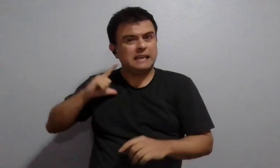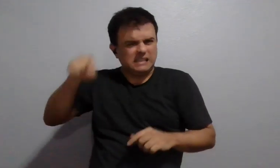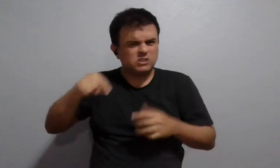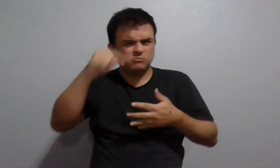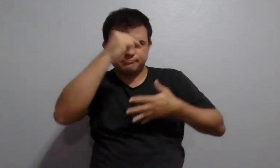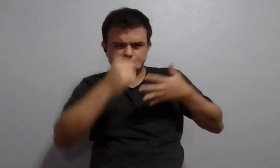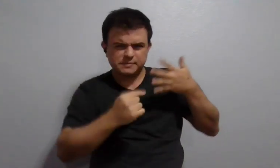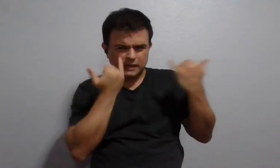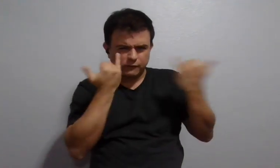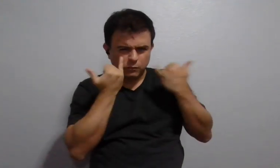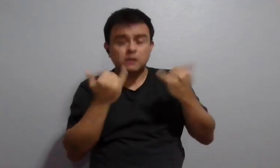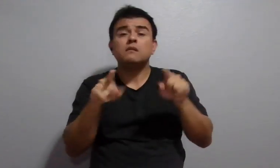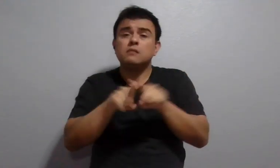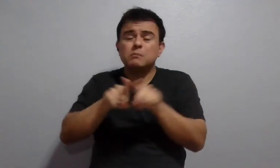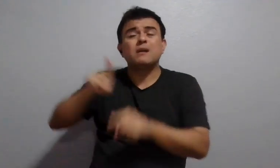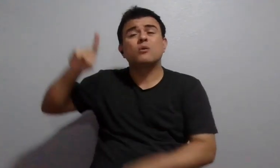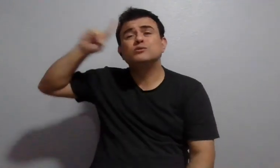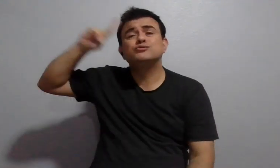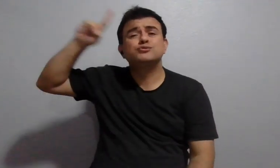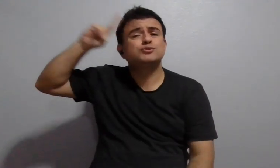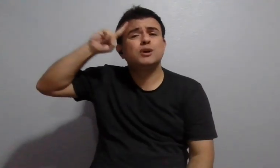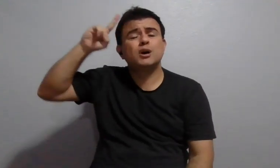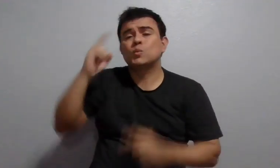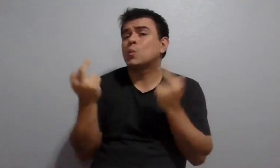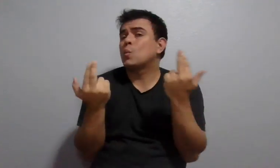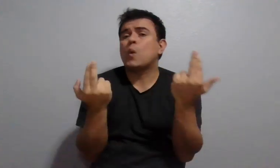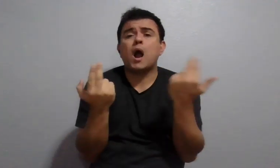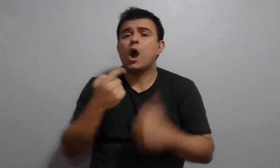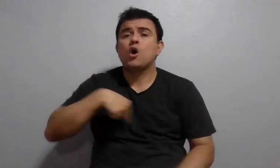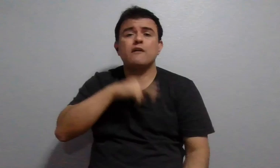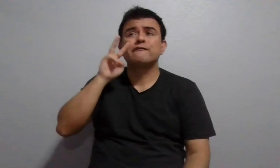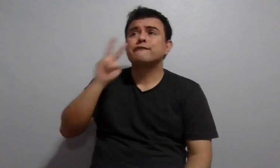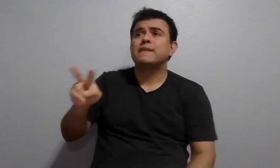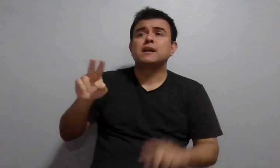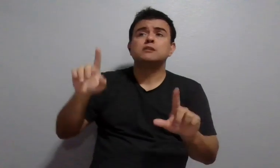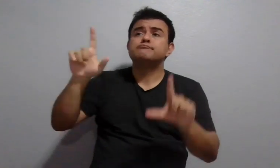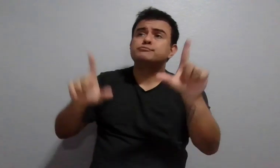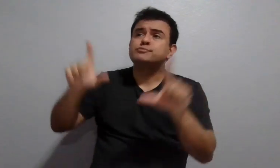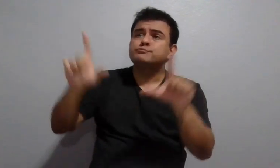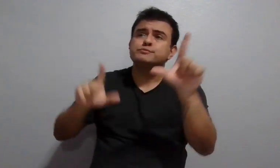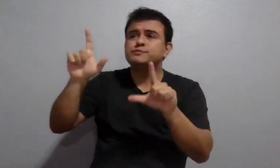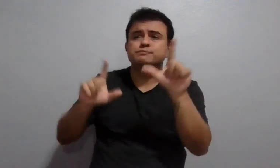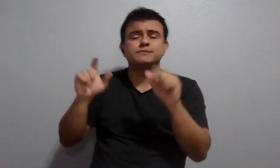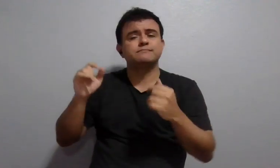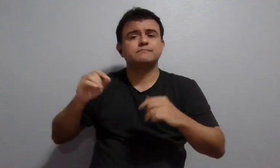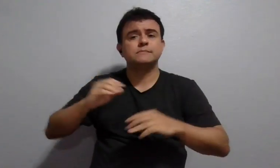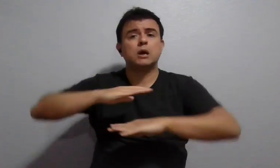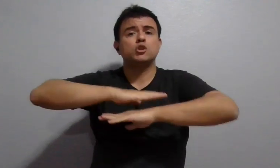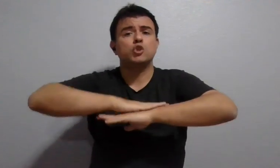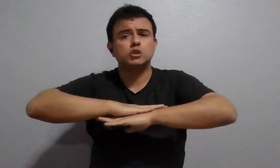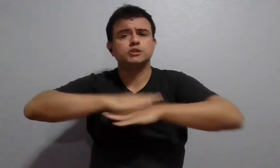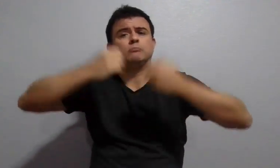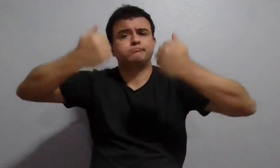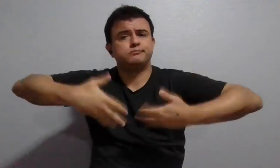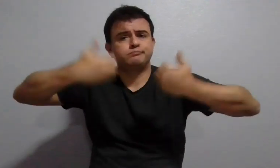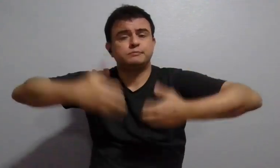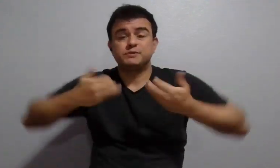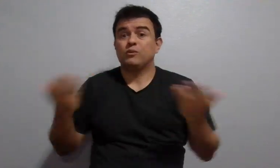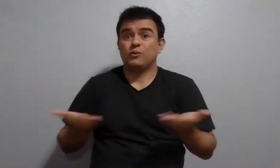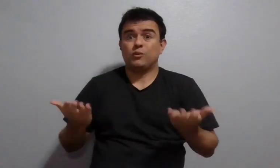cotidiano, que são as mesmas dúvidas que a gente vê no noticiário, que hoje em dia é interativo e as pessoas mandam as suas